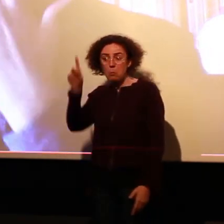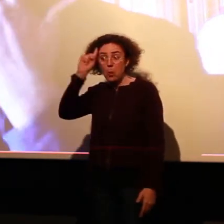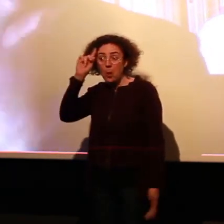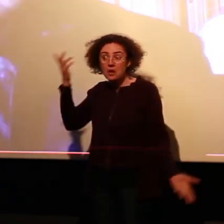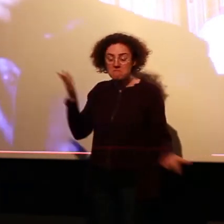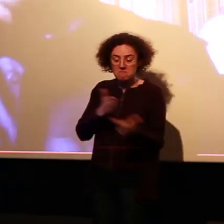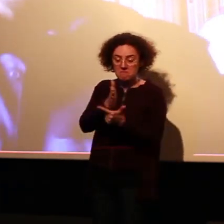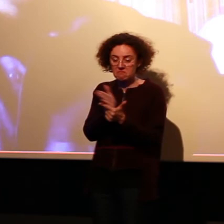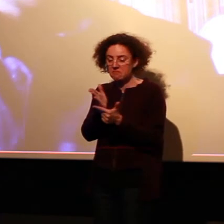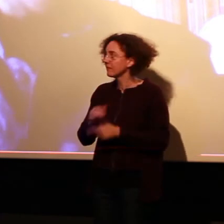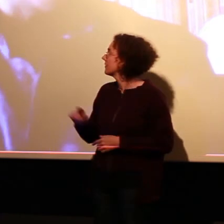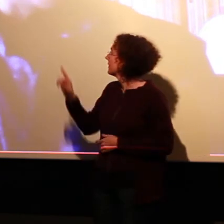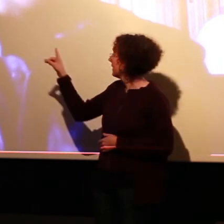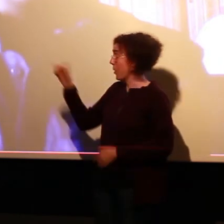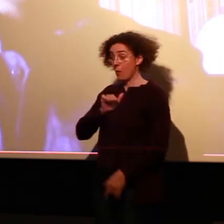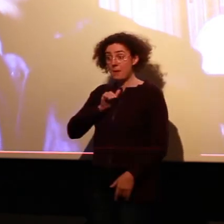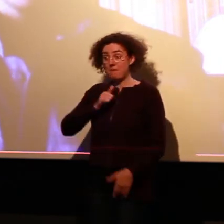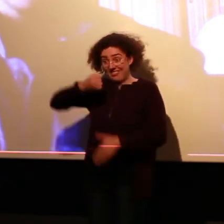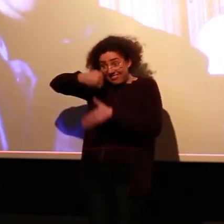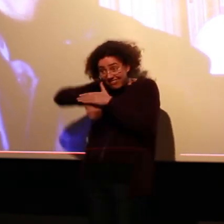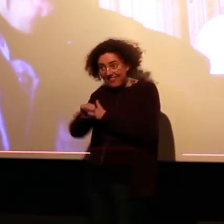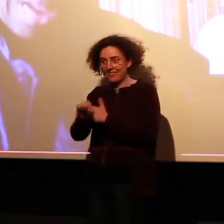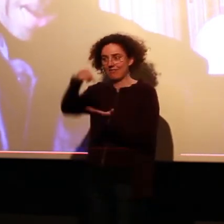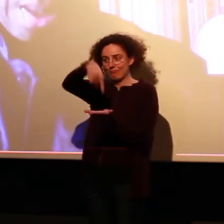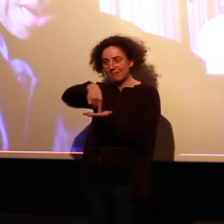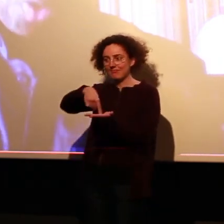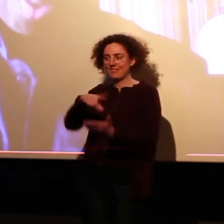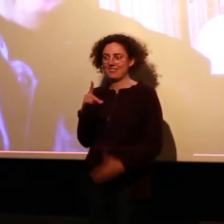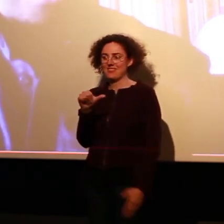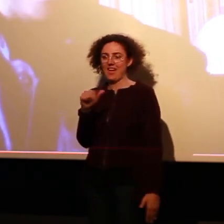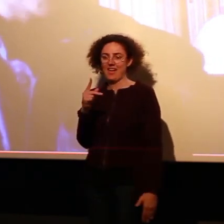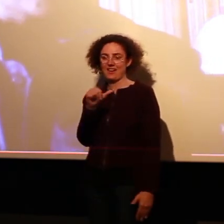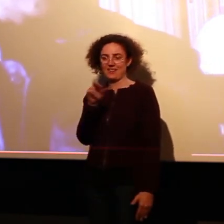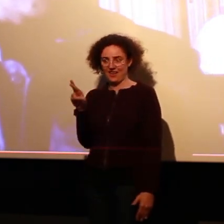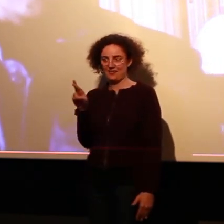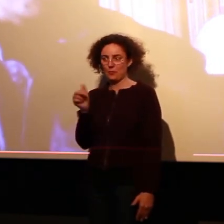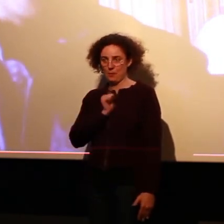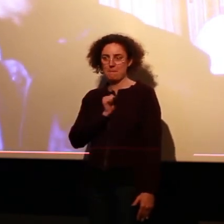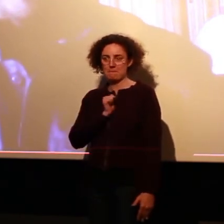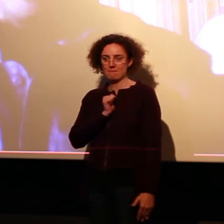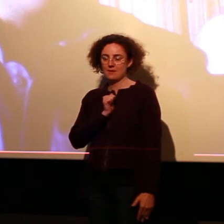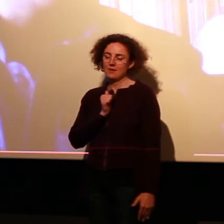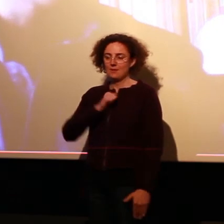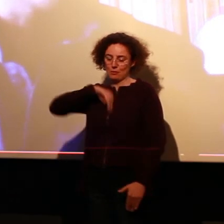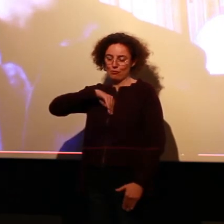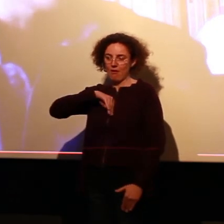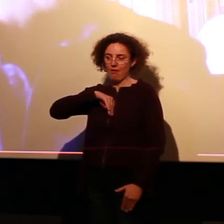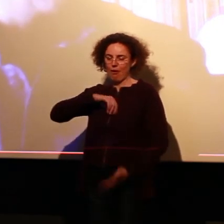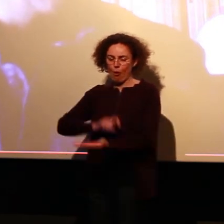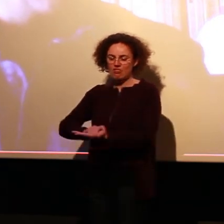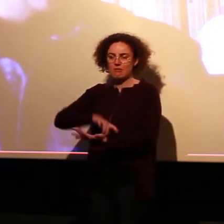C'est deux Alors questions. Moi, je suis né à Dakar. Je suis un cinéaste de sang mêlé, à savoir